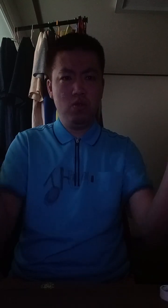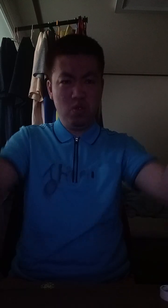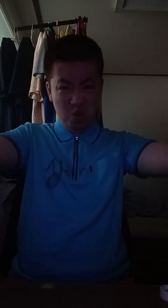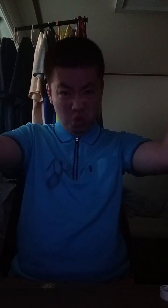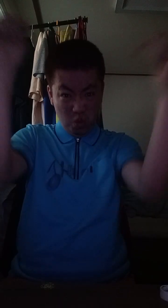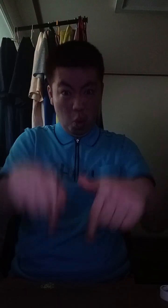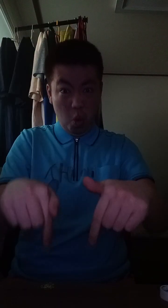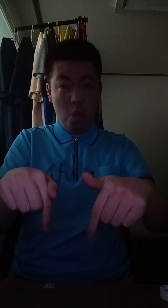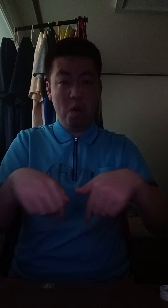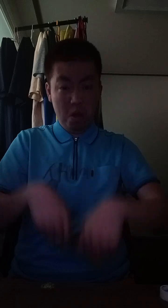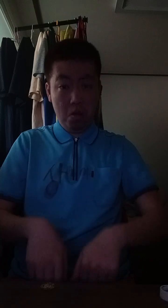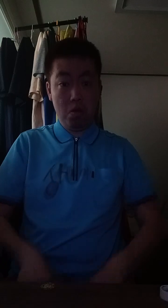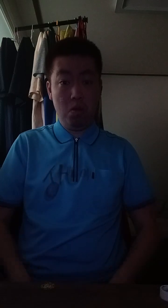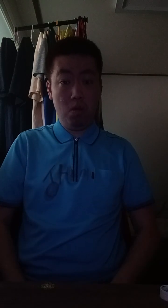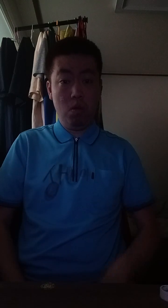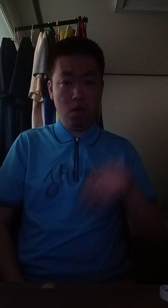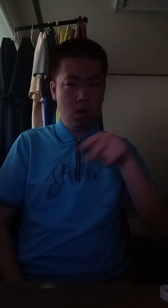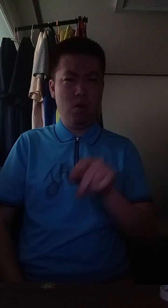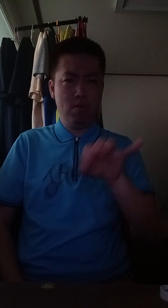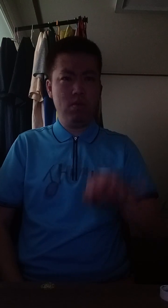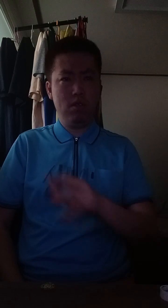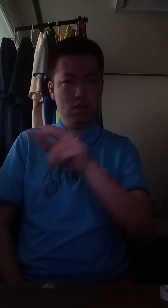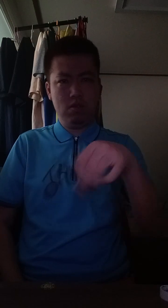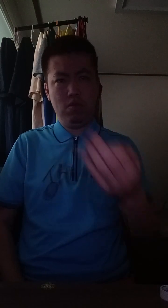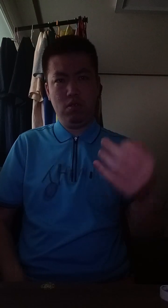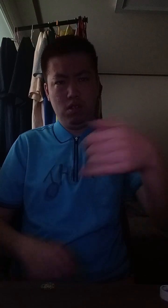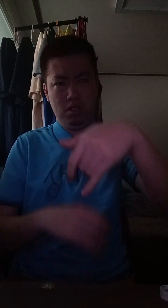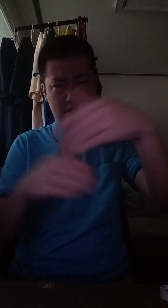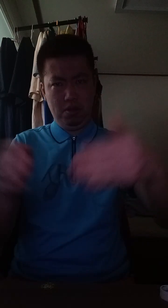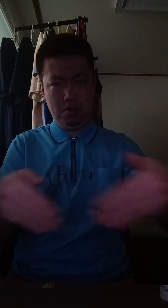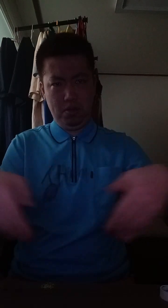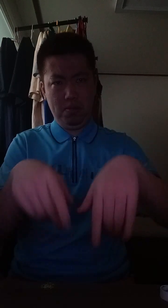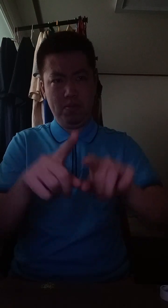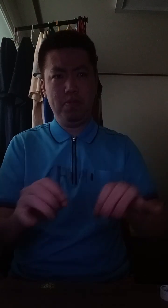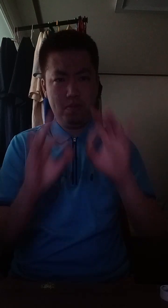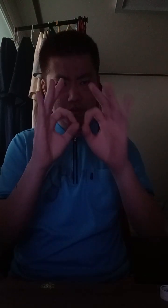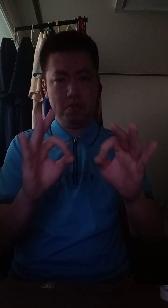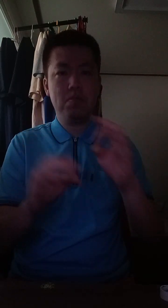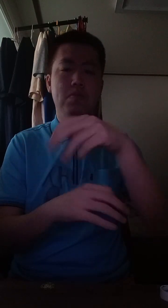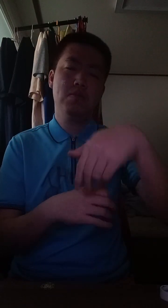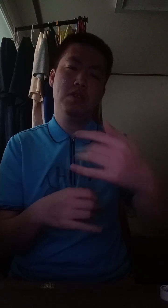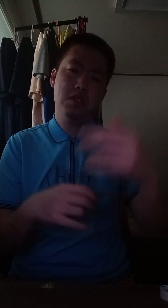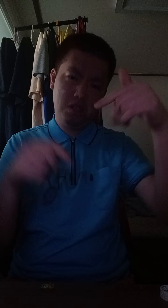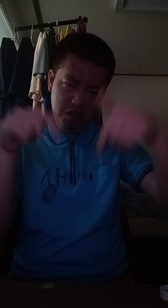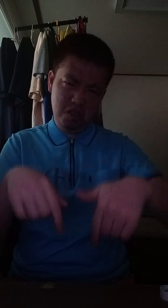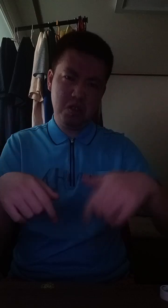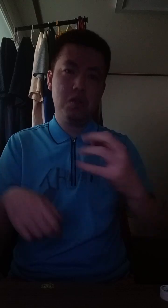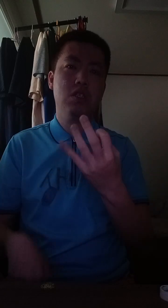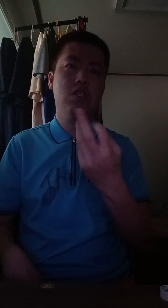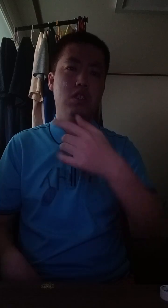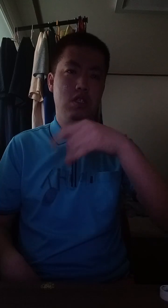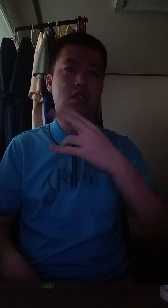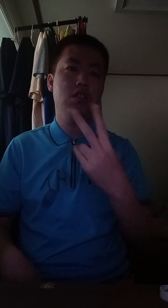빠져버린다. 1호선 서면역에서 전동차와 승강장 사이 빈 공간으로 여자아이가 떨어진 건 지난달 27일